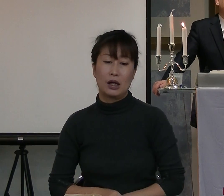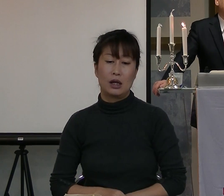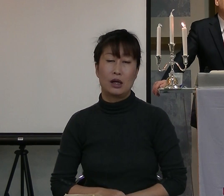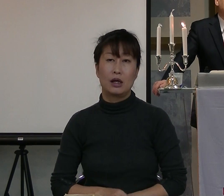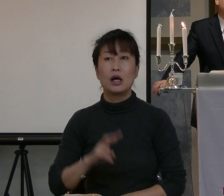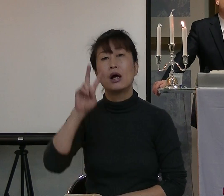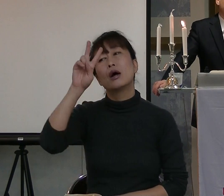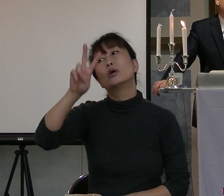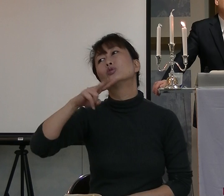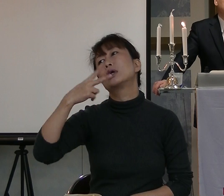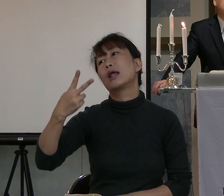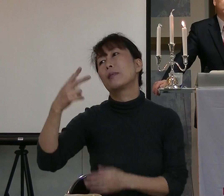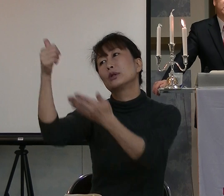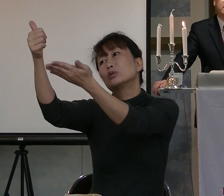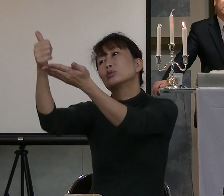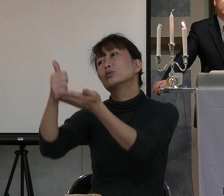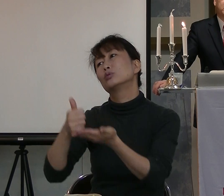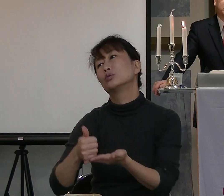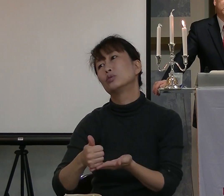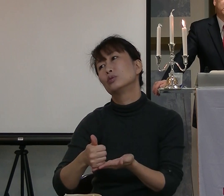再びいらっしゃる